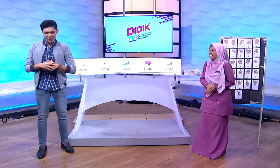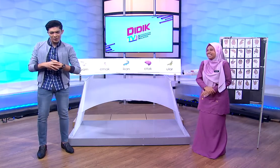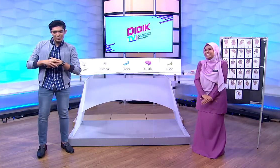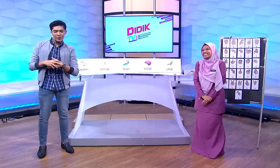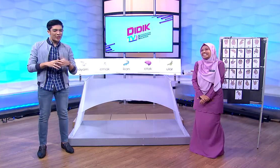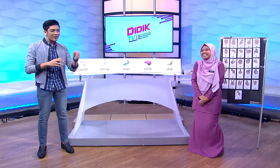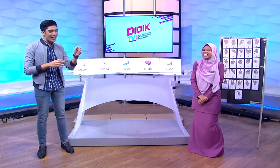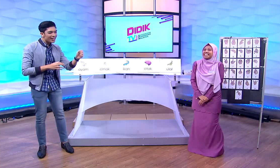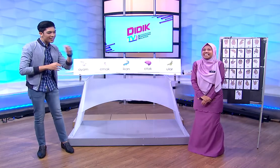udah